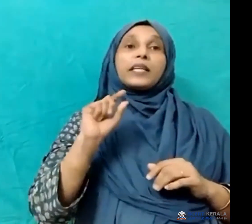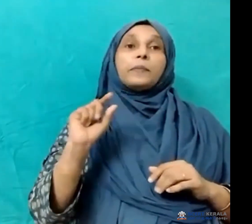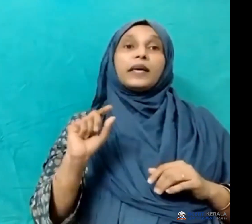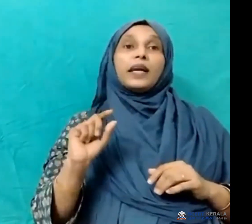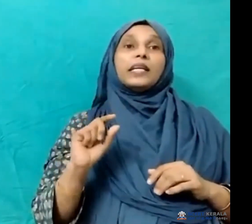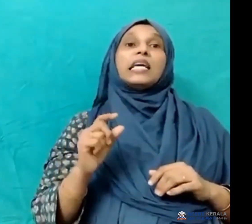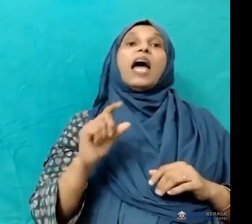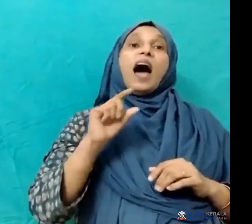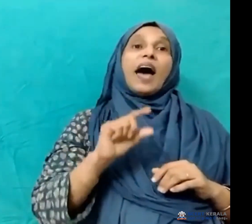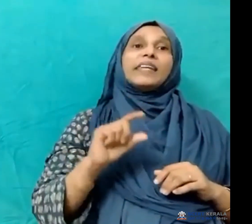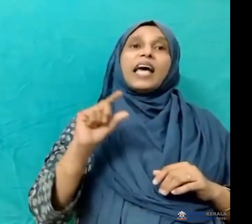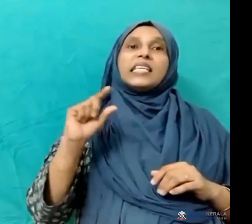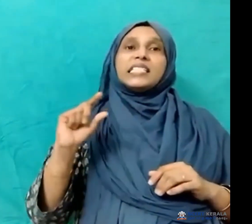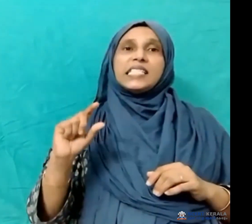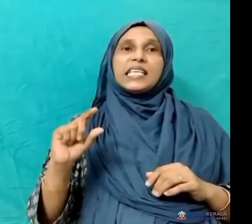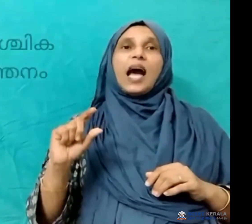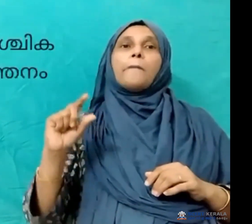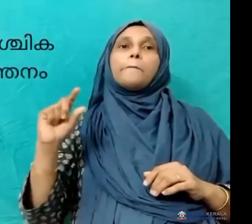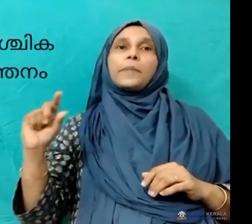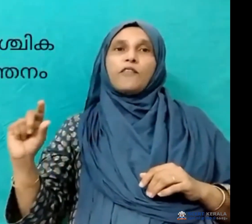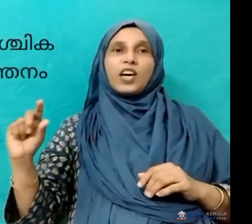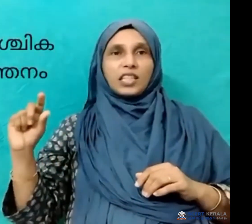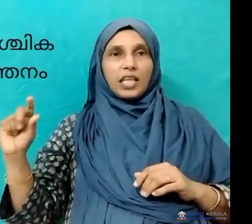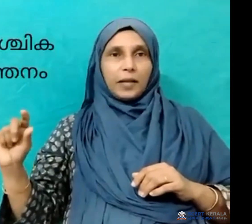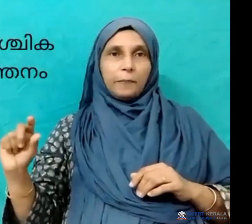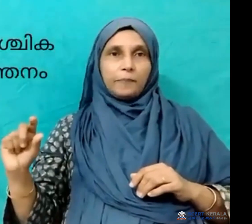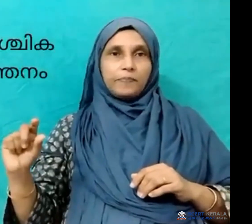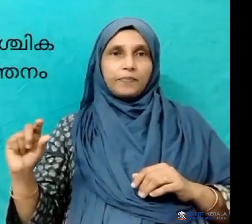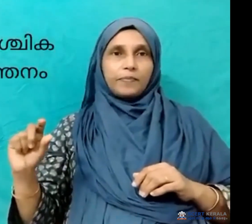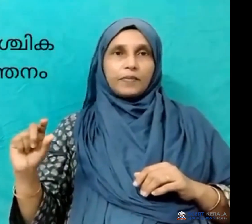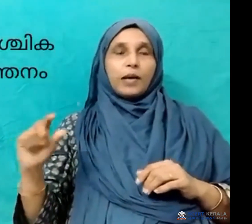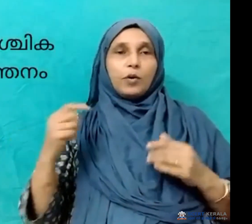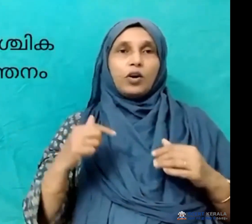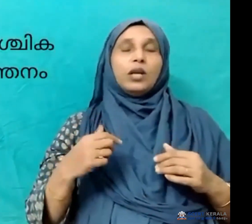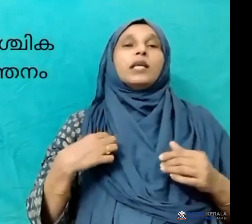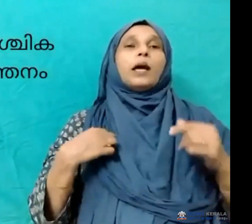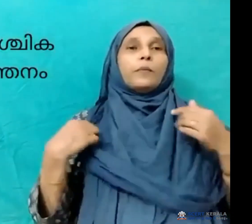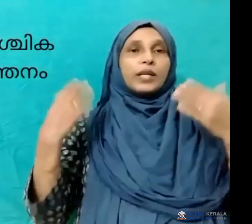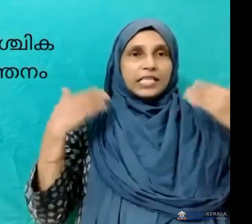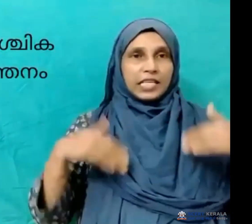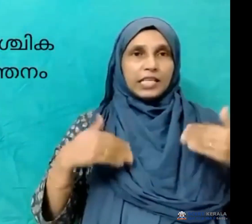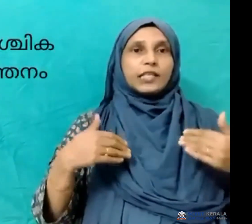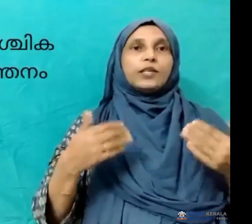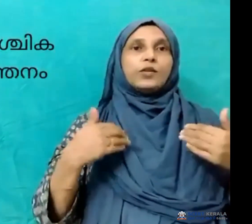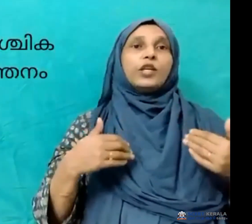പറയുന്ന പേരാണ് അനൈച്ഛിക പ്രവർത്തനം. അപ്പോ നമ്മുടെ ശരീരത്തിന്റെ